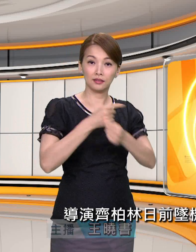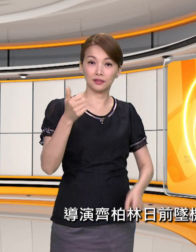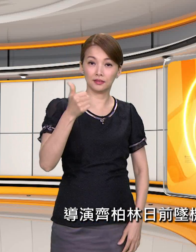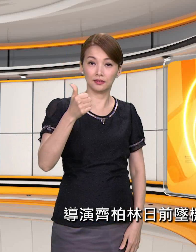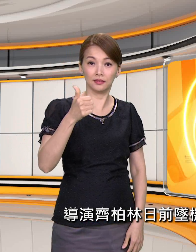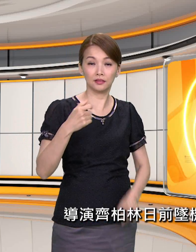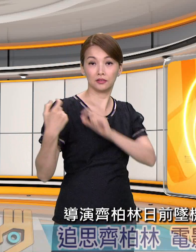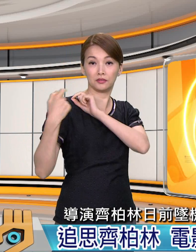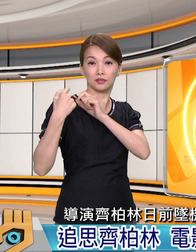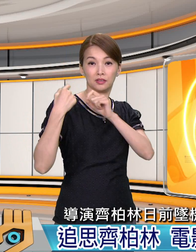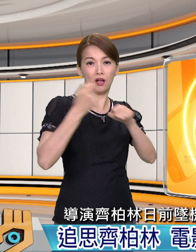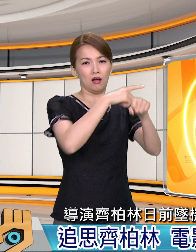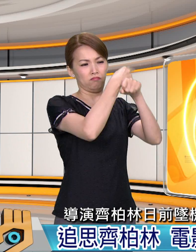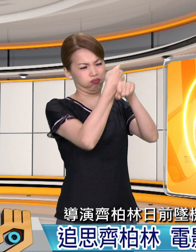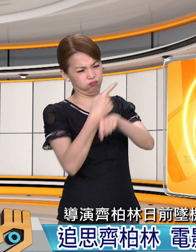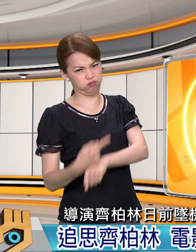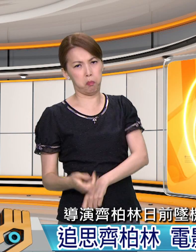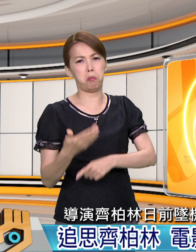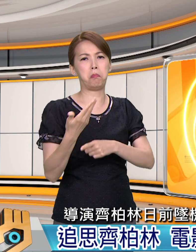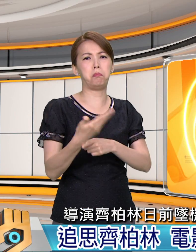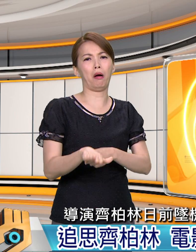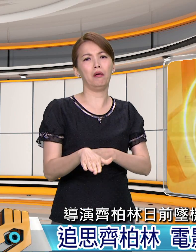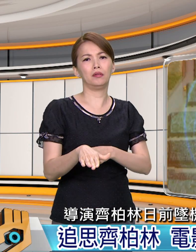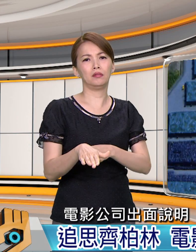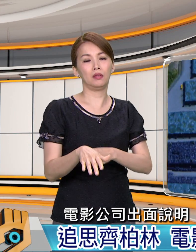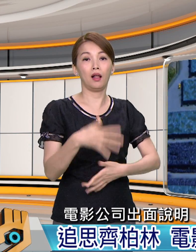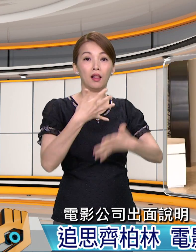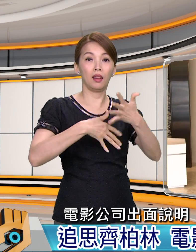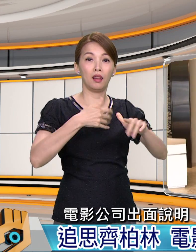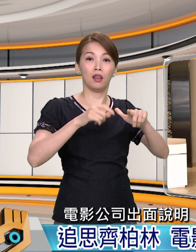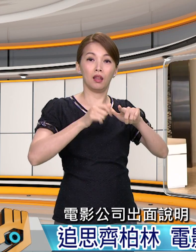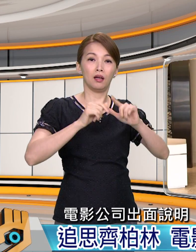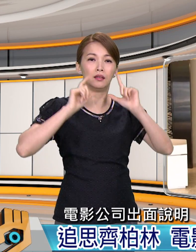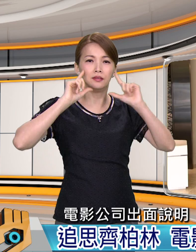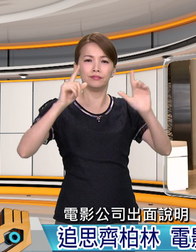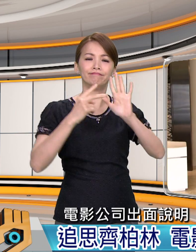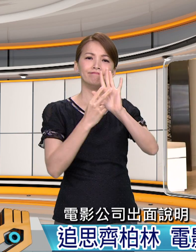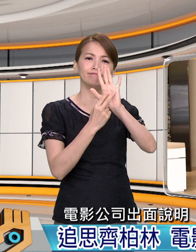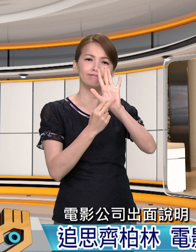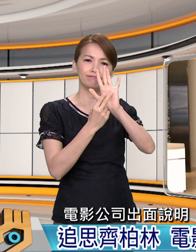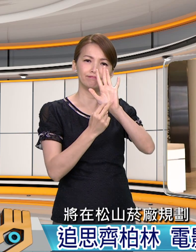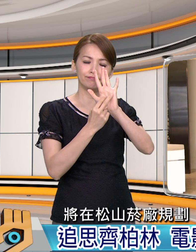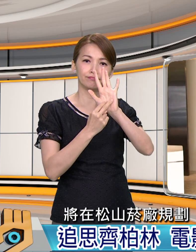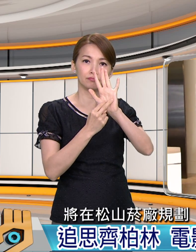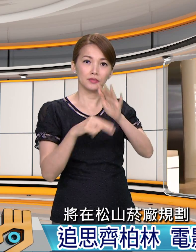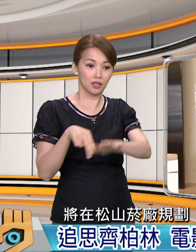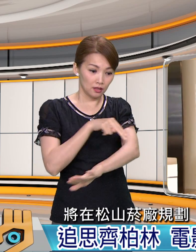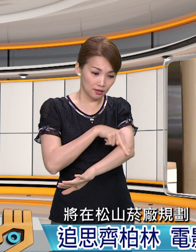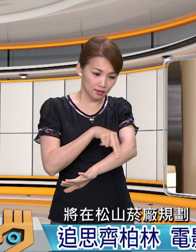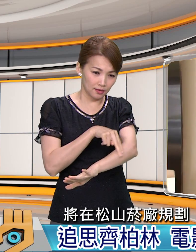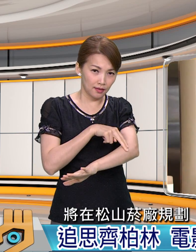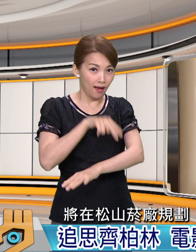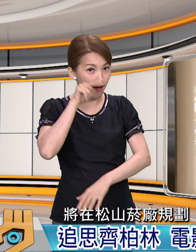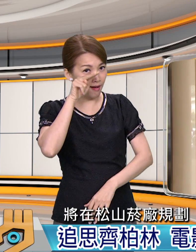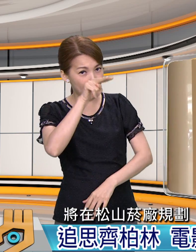导演齐柏林日前坠机过世，电影公司出面说明，将在松山烟